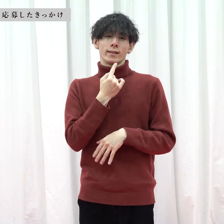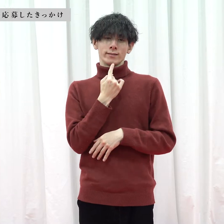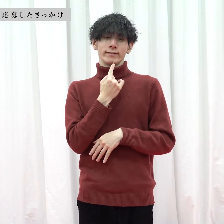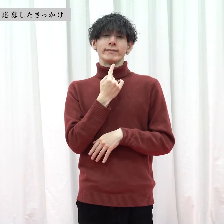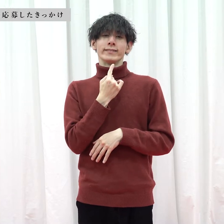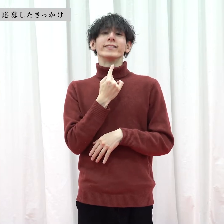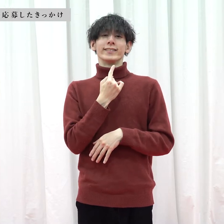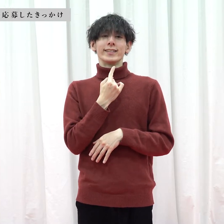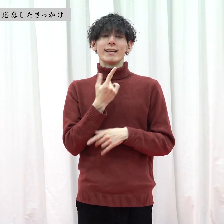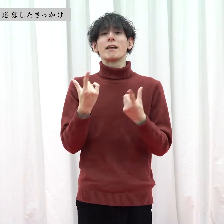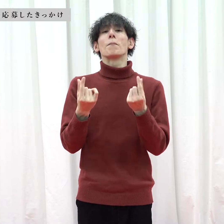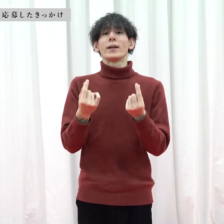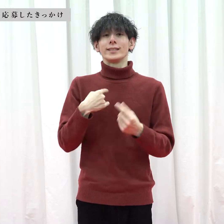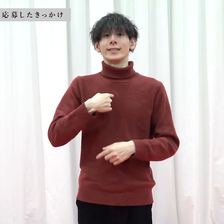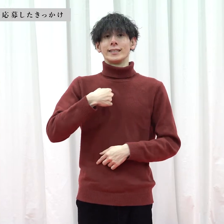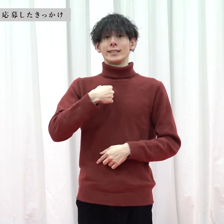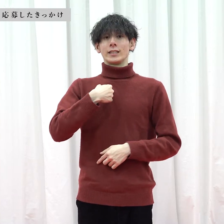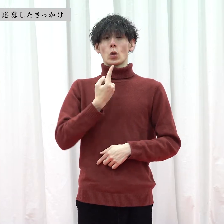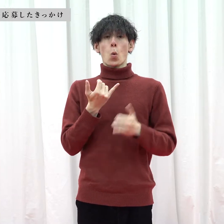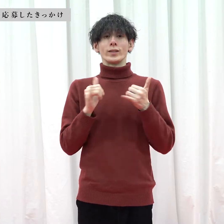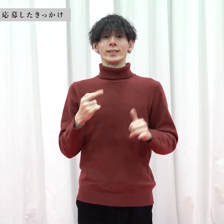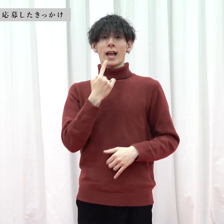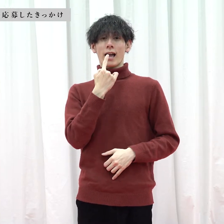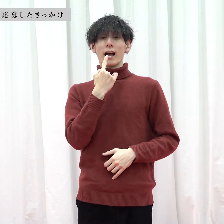伝えたいなと思っています。